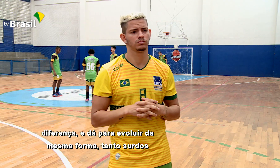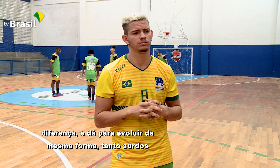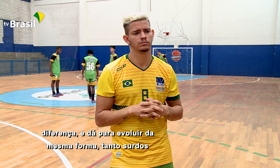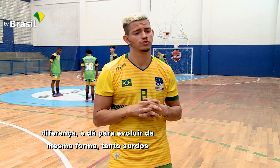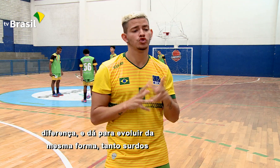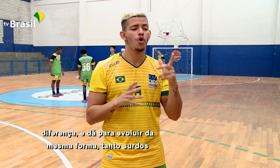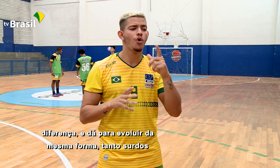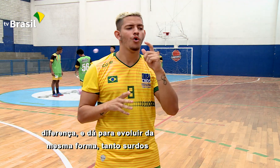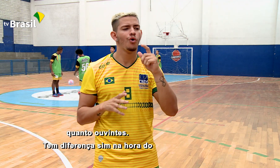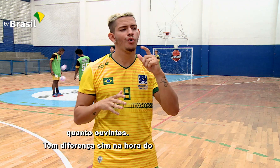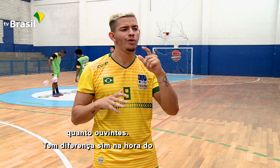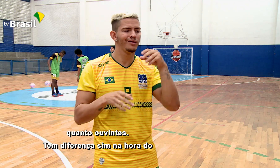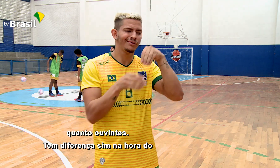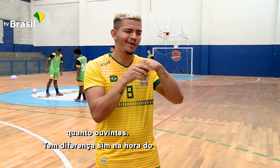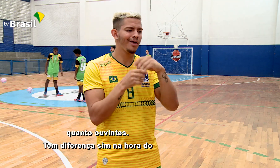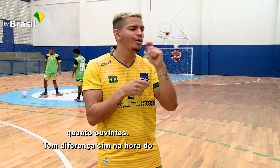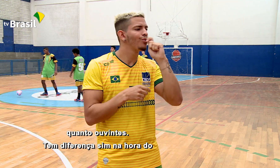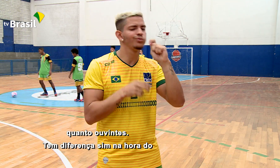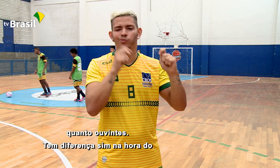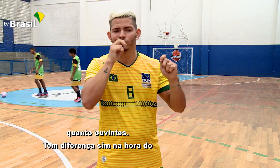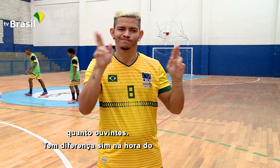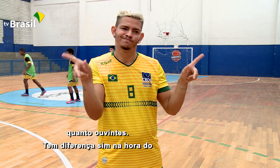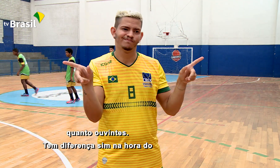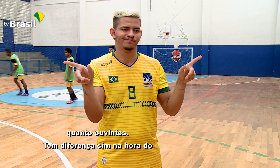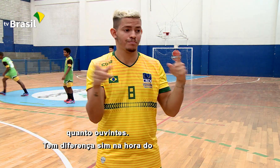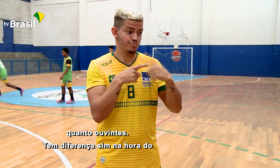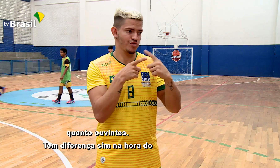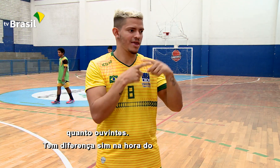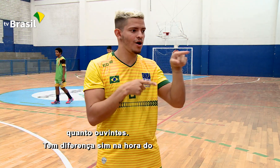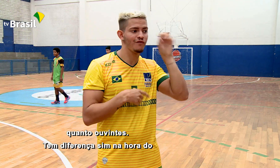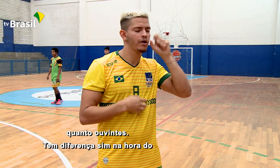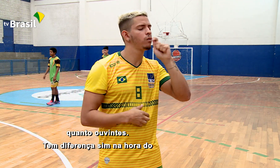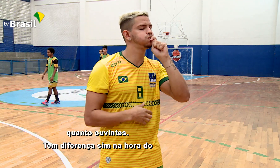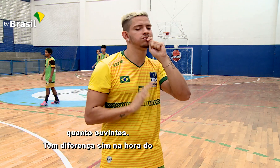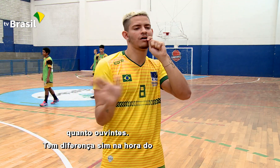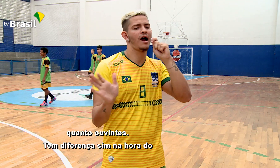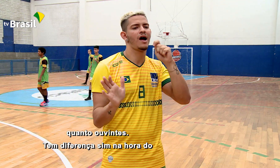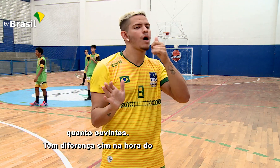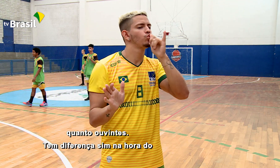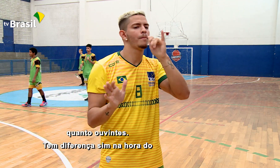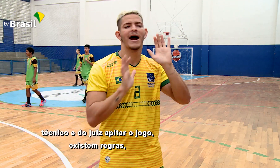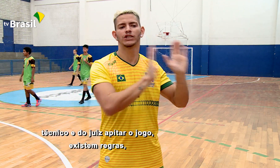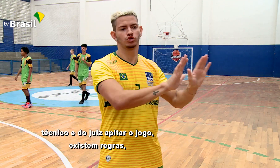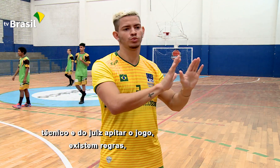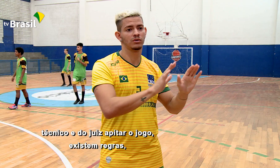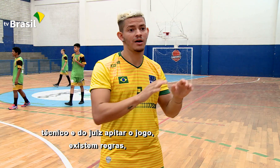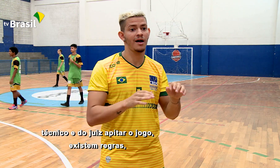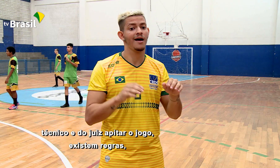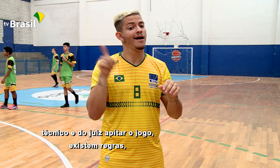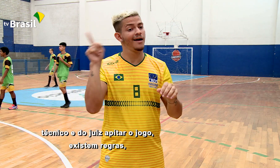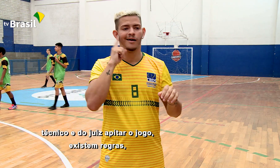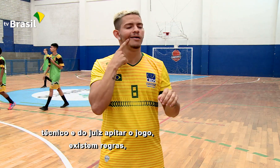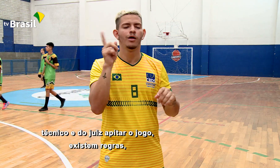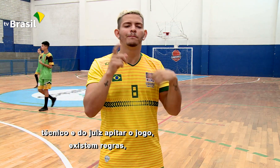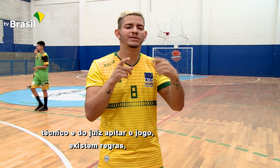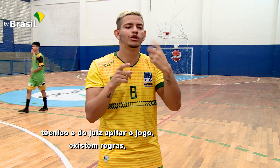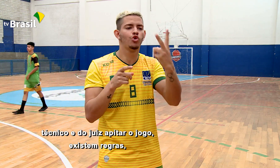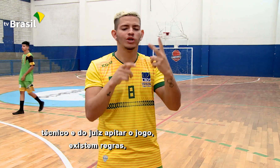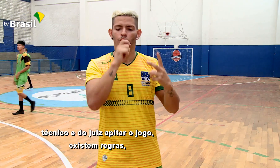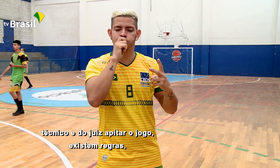forma, tanto surdos quanto ouvintes. Tem diferença sim na hora do técnico e do juiz apitar o